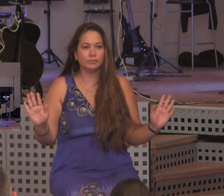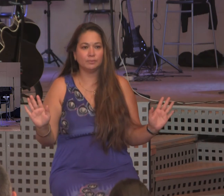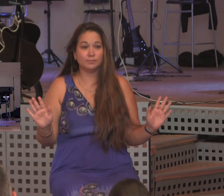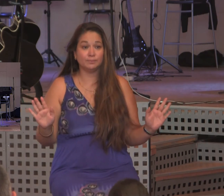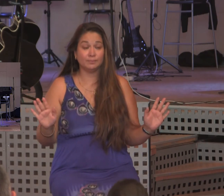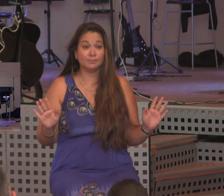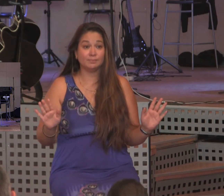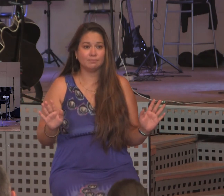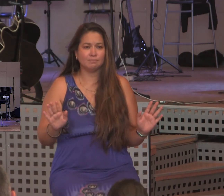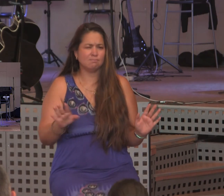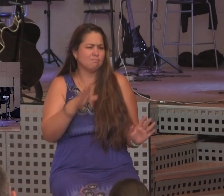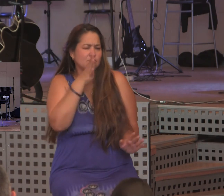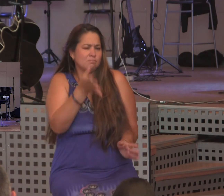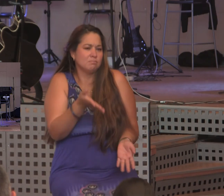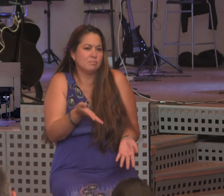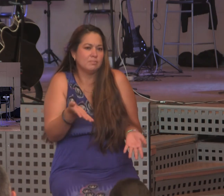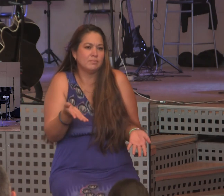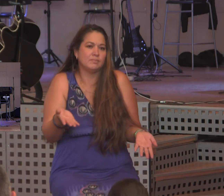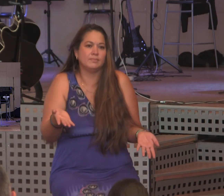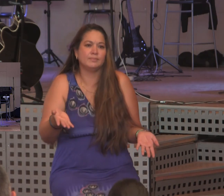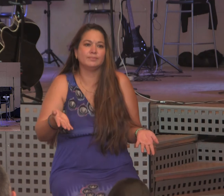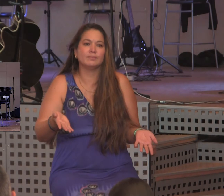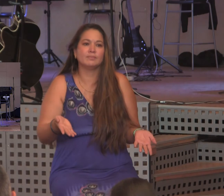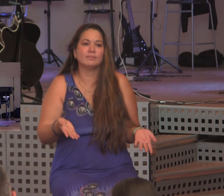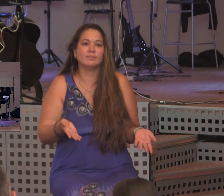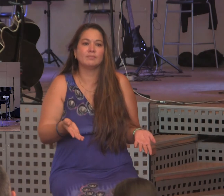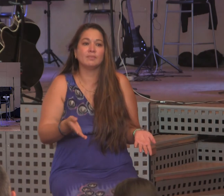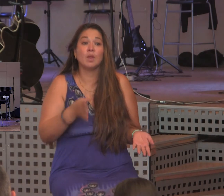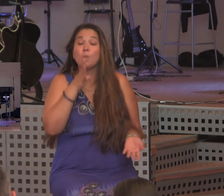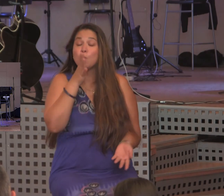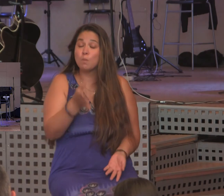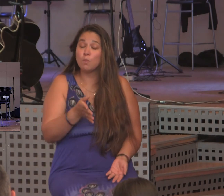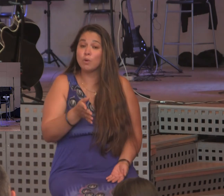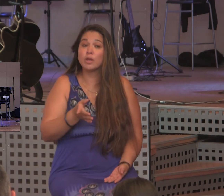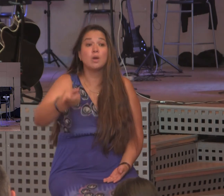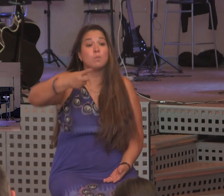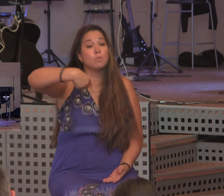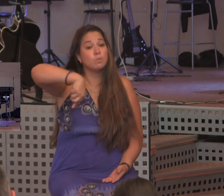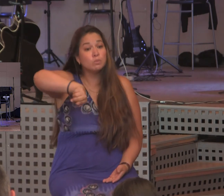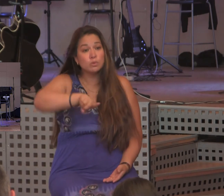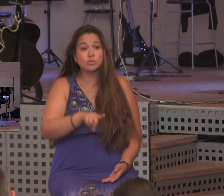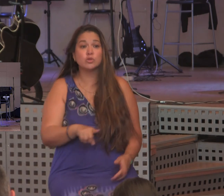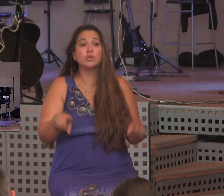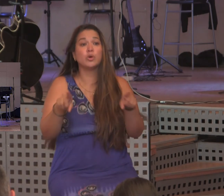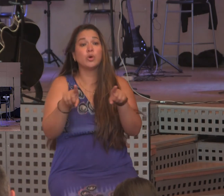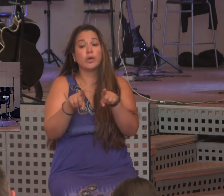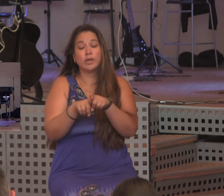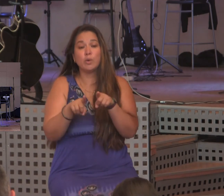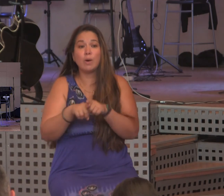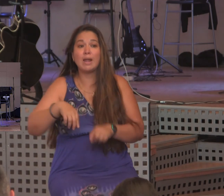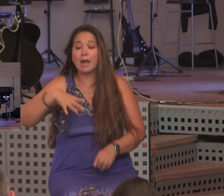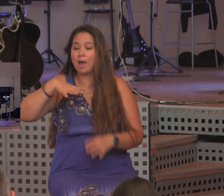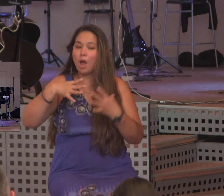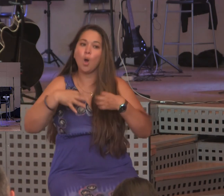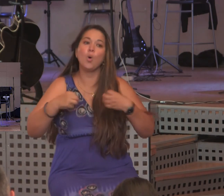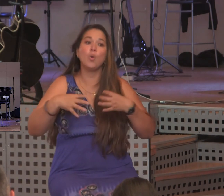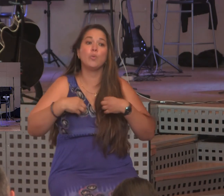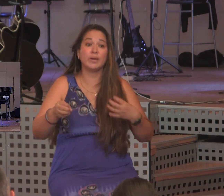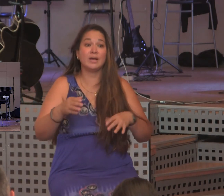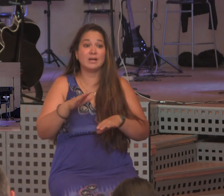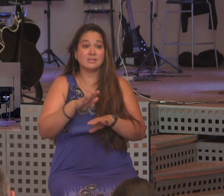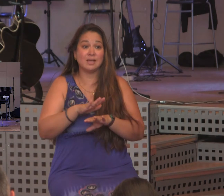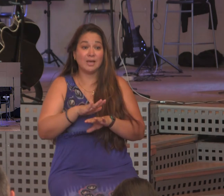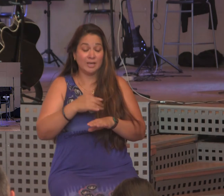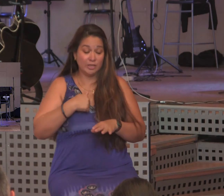¿Y sabes por qué? Les dice, porque no sois ovejas de mi rebaño.